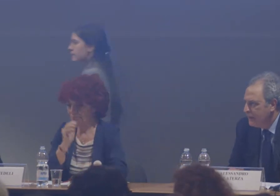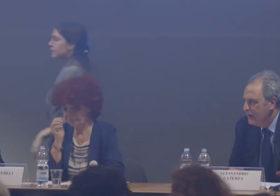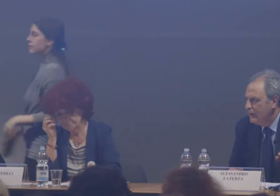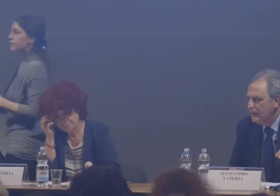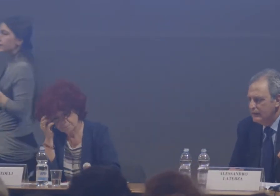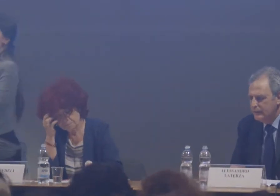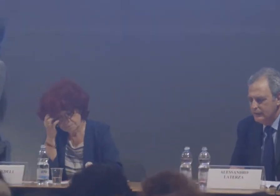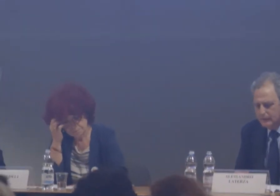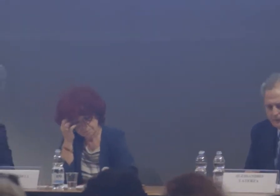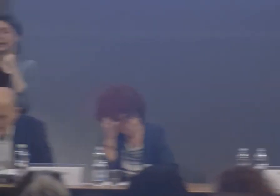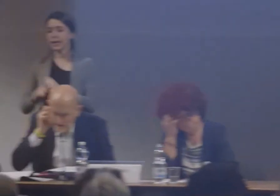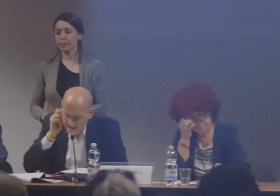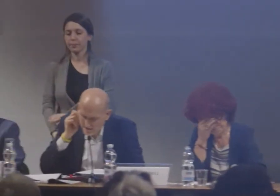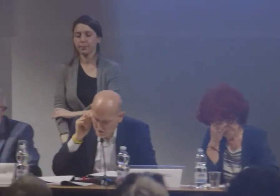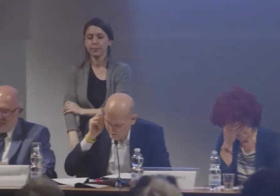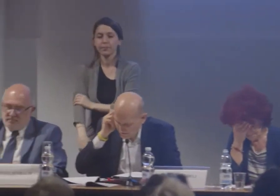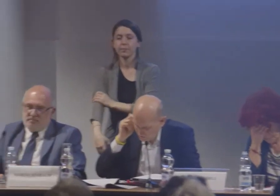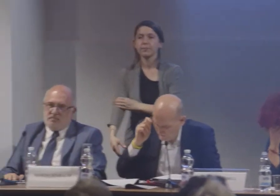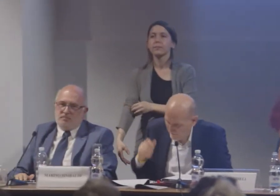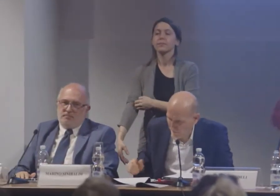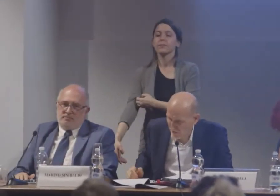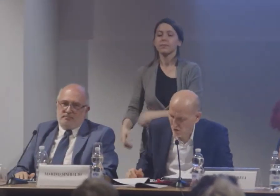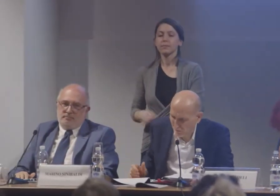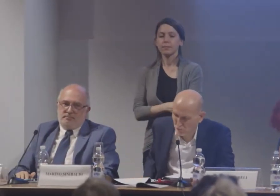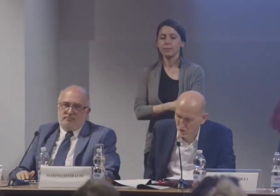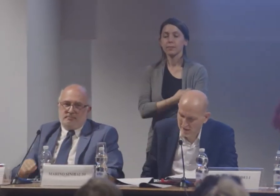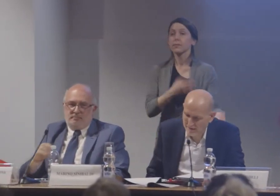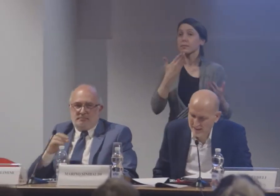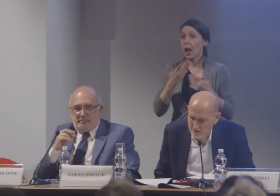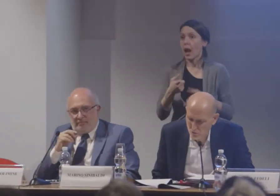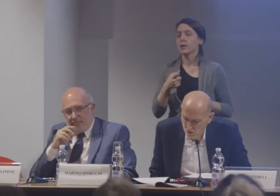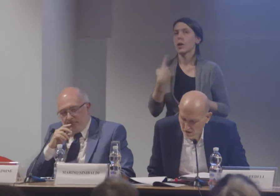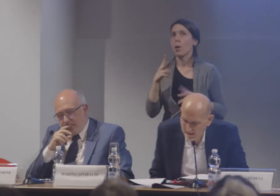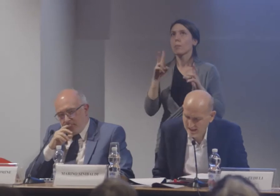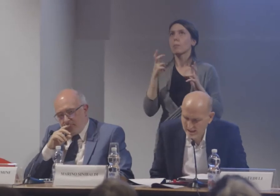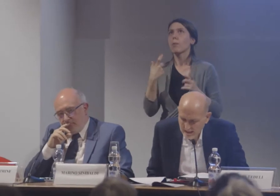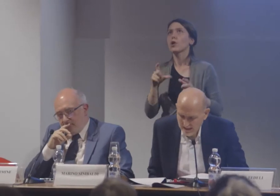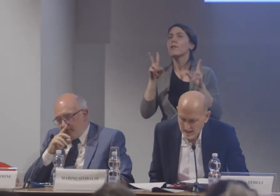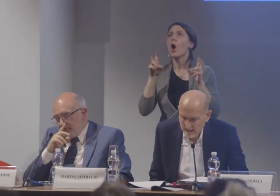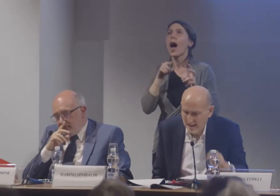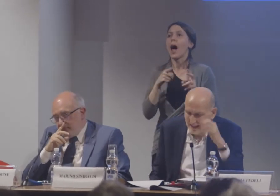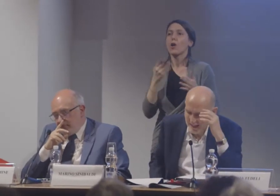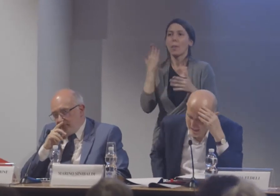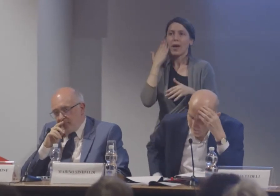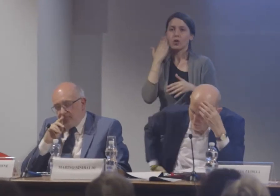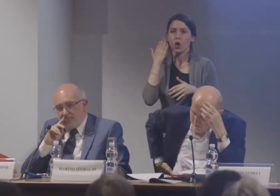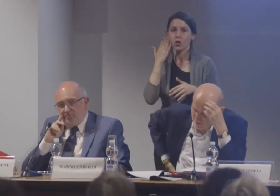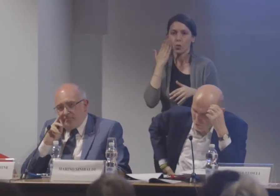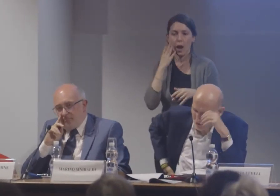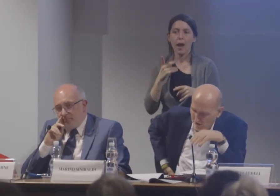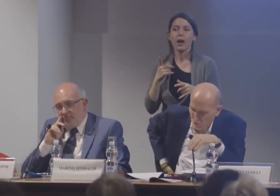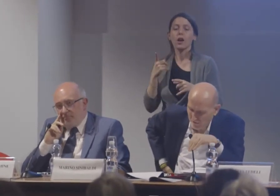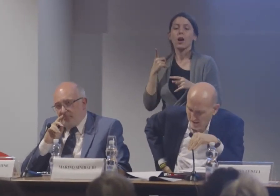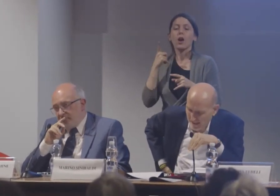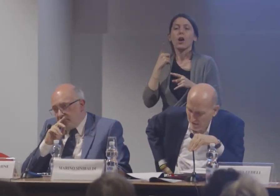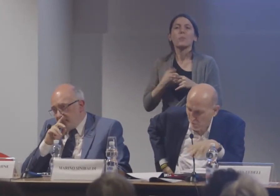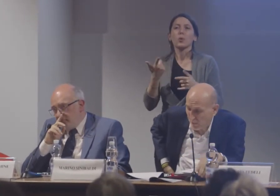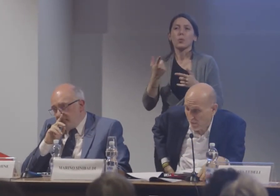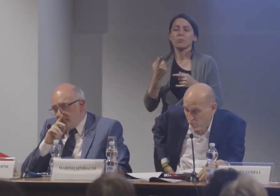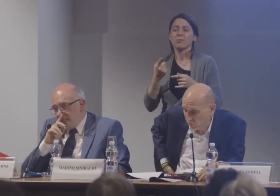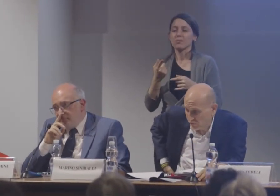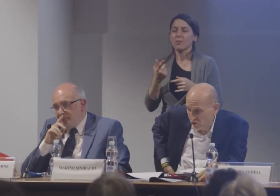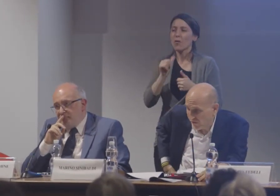Grazie Alessandro, intanto per aver posto appunto il tema della scuola e anche per questa sottolineatura finale